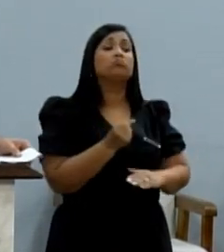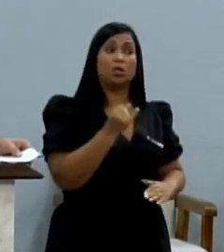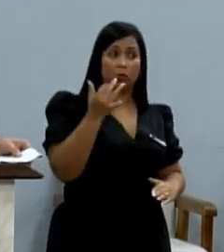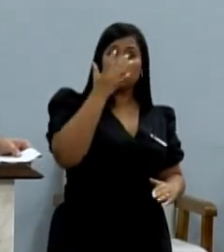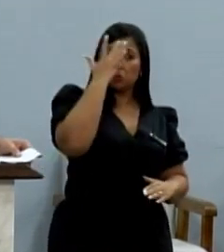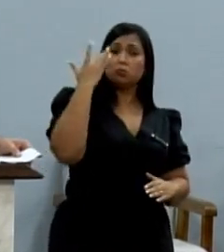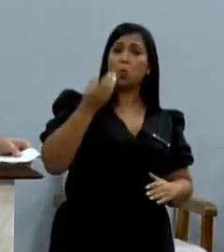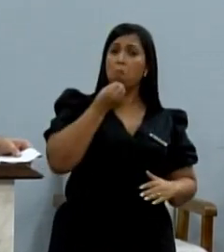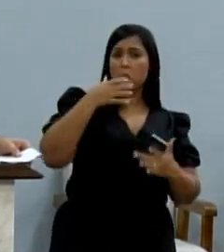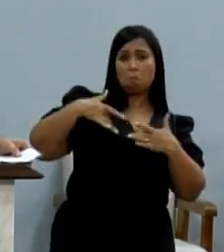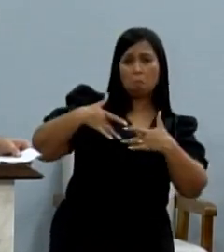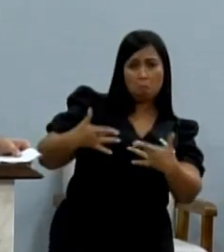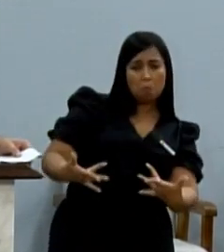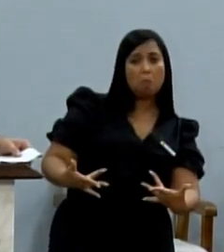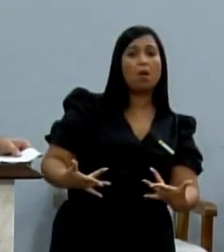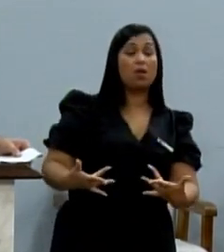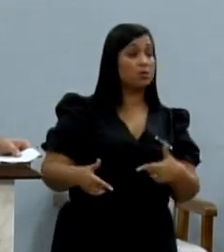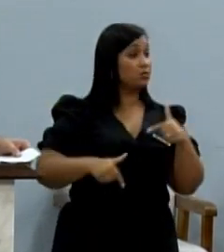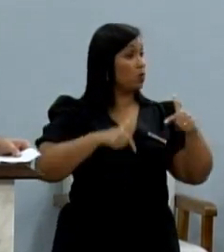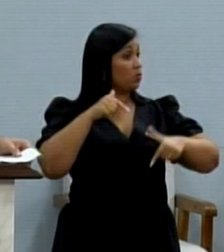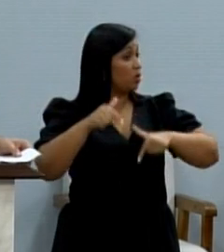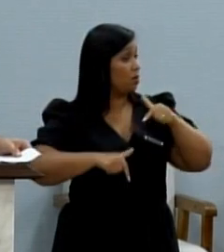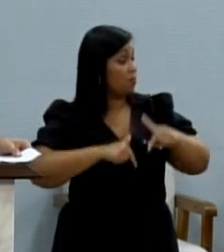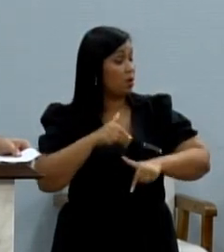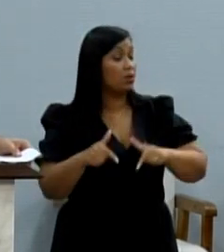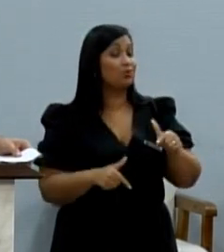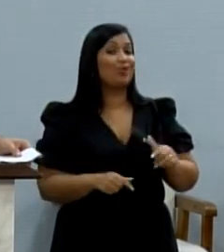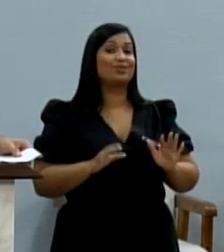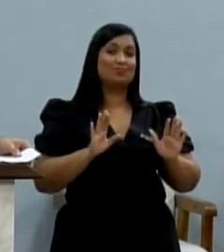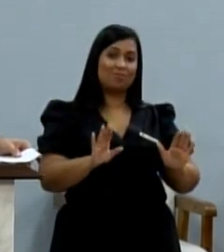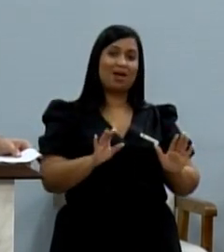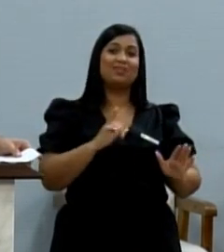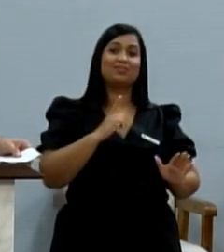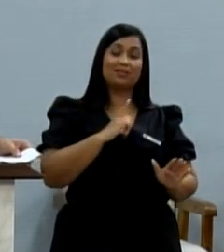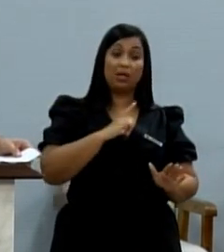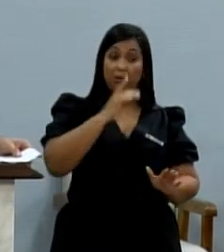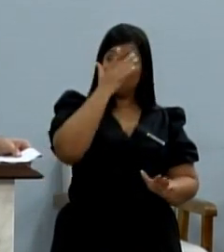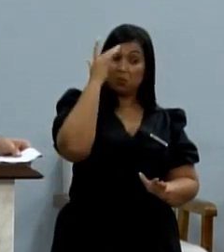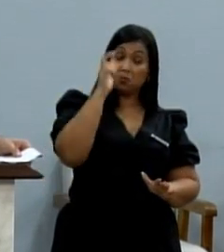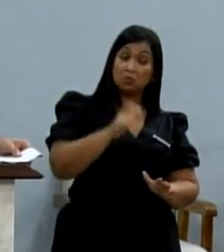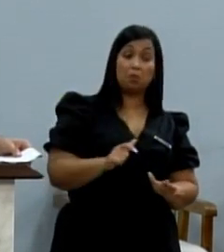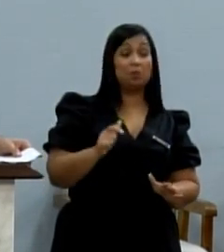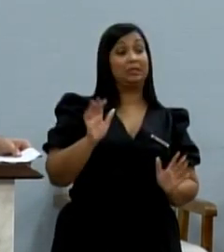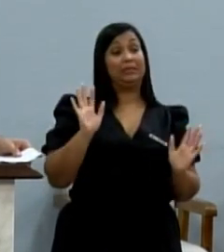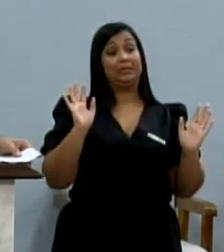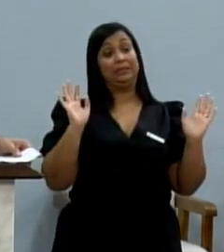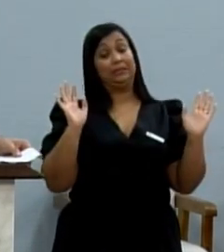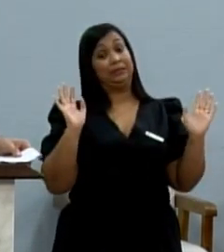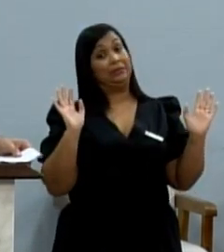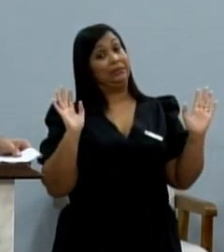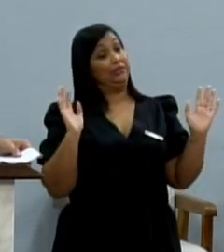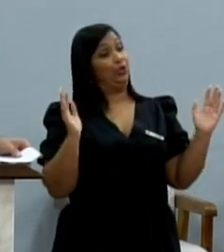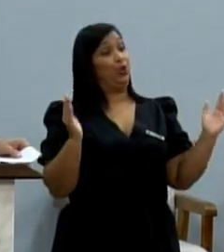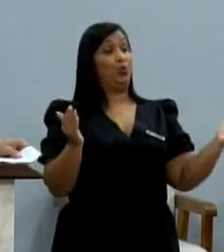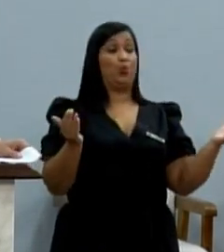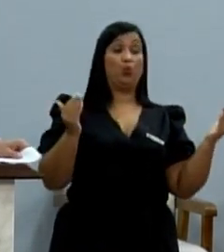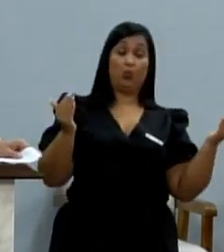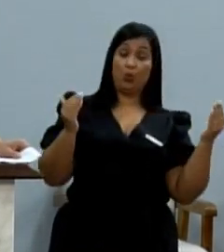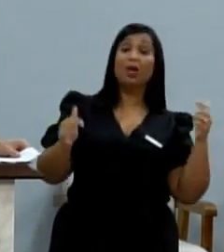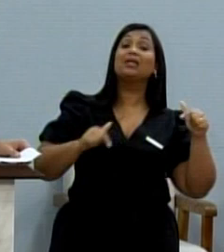de bem são trabalhadoras mas tem ali gente que você sabe que dá é muito